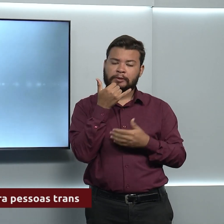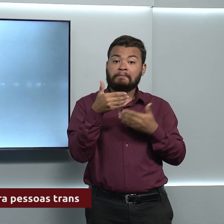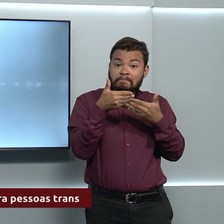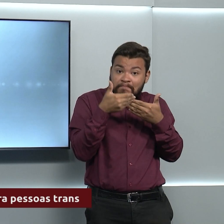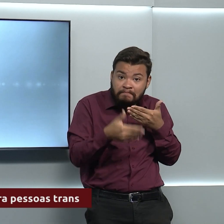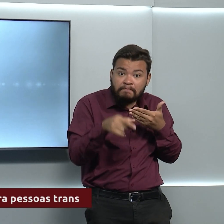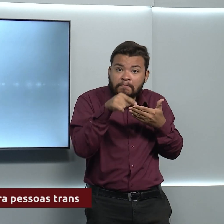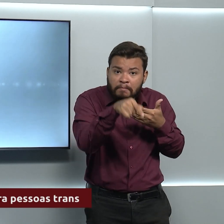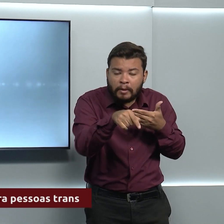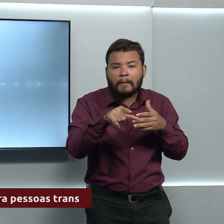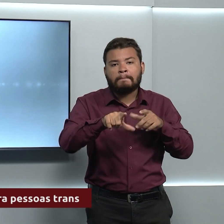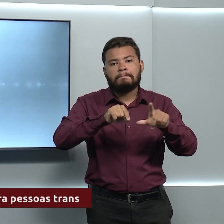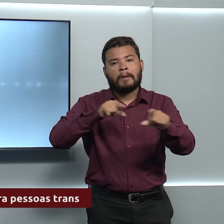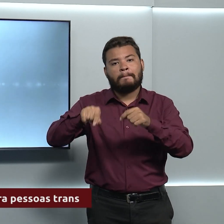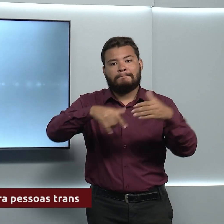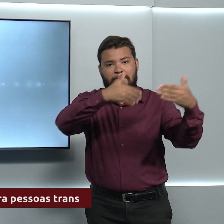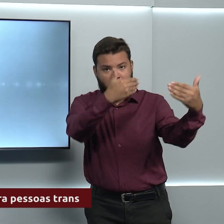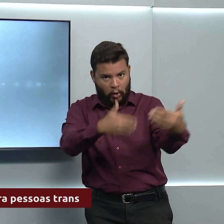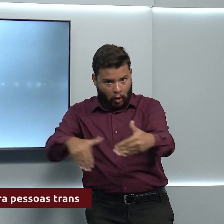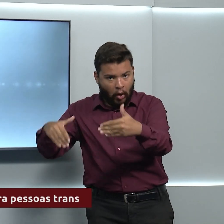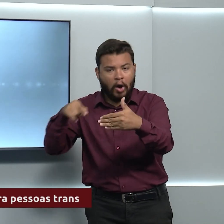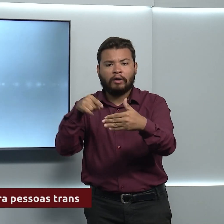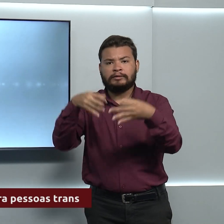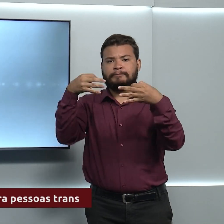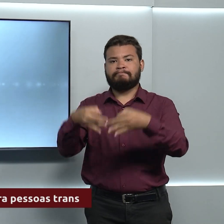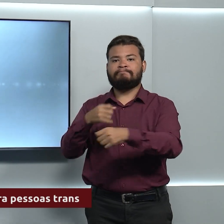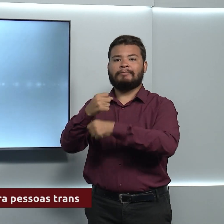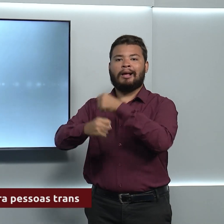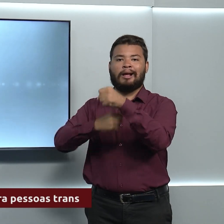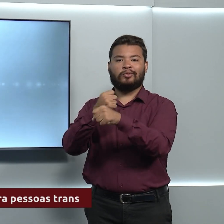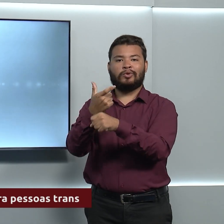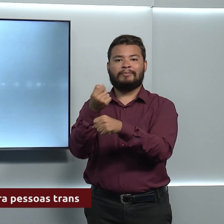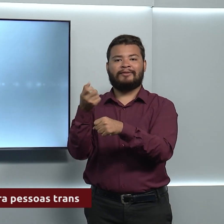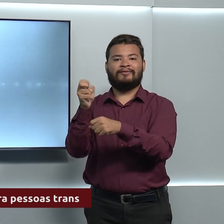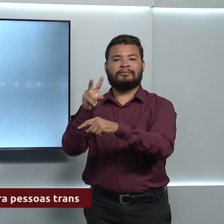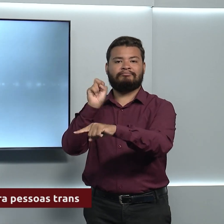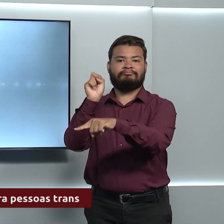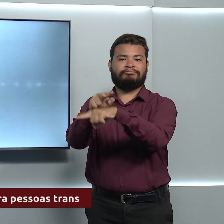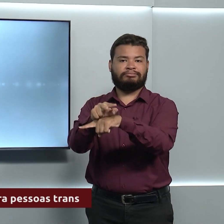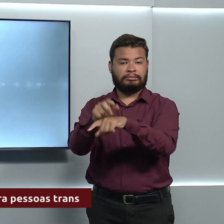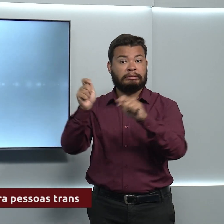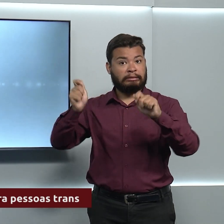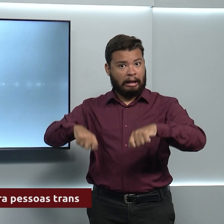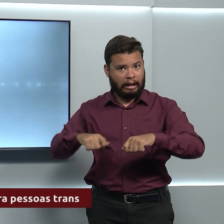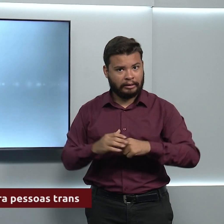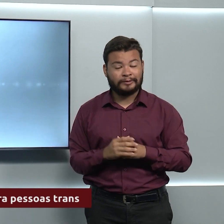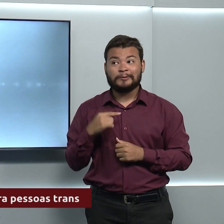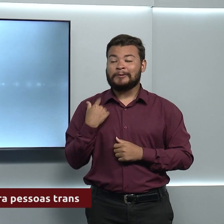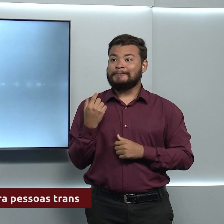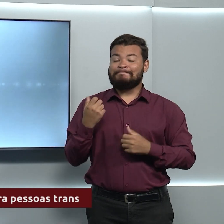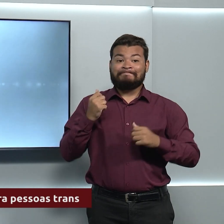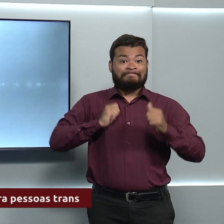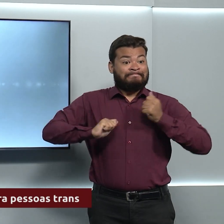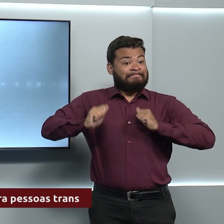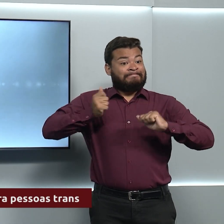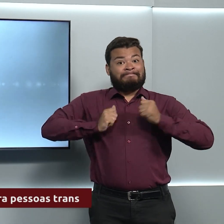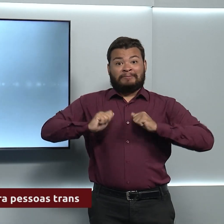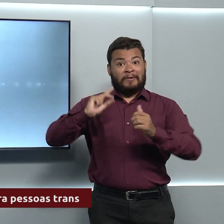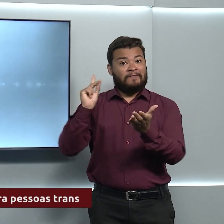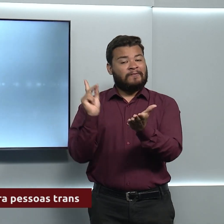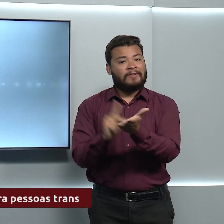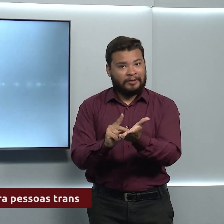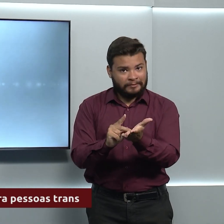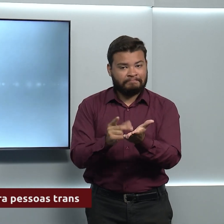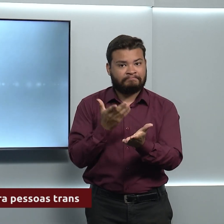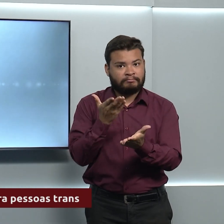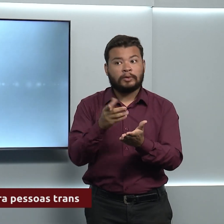que deve garantir o ingresso em 2025. Né? Estamos com a expectativa muito alta e já fazendo